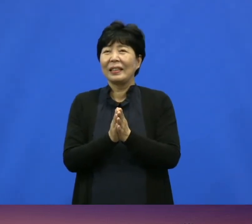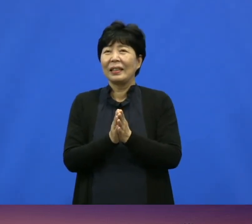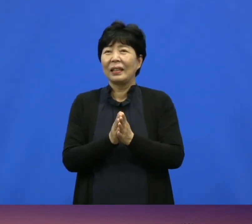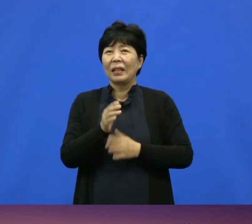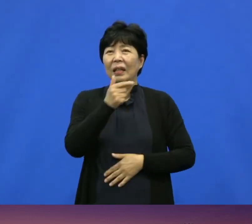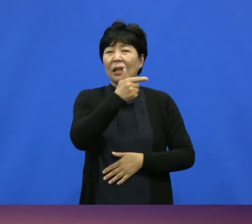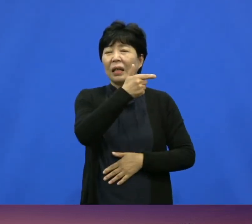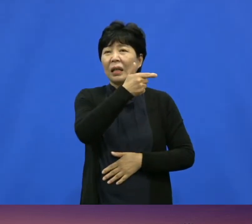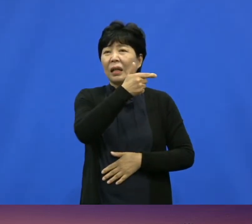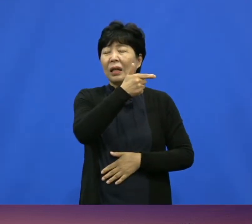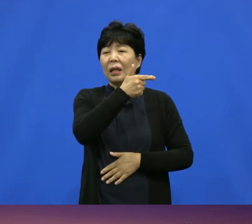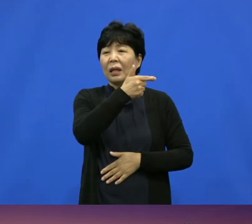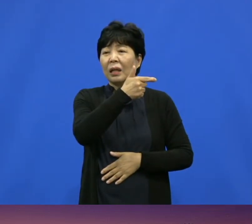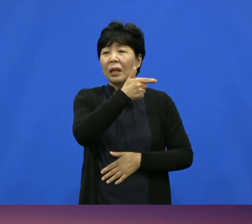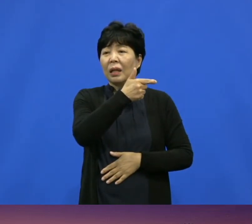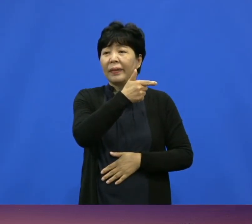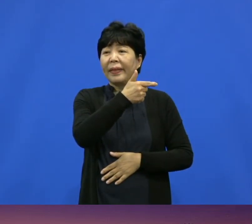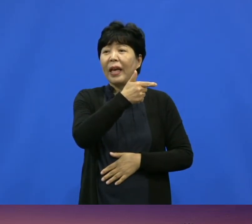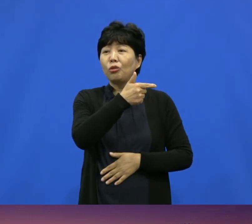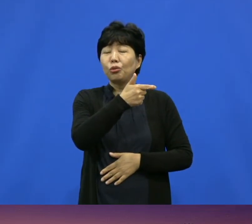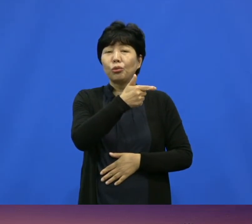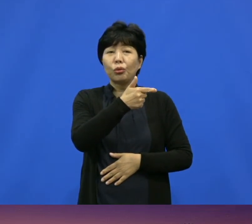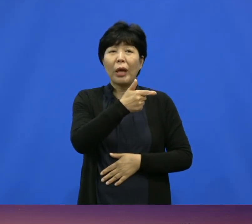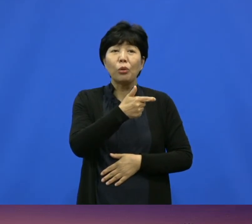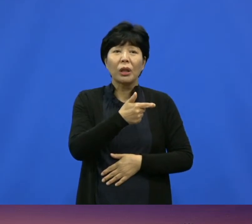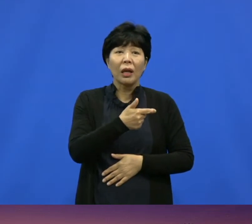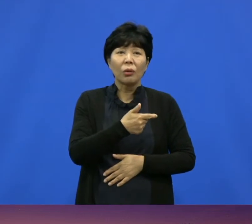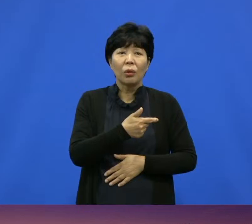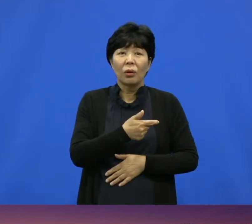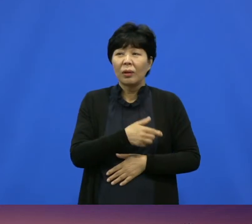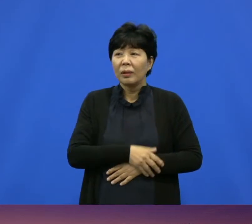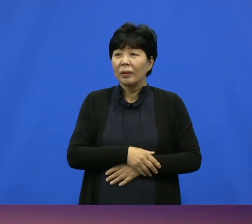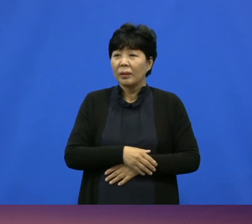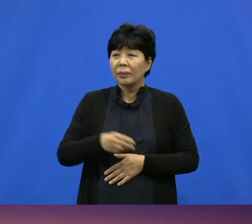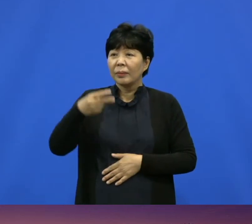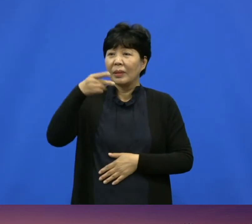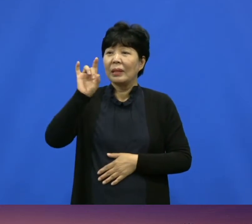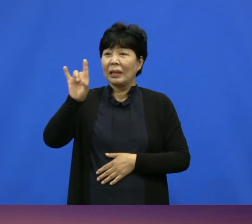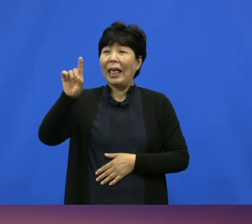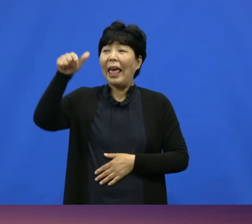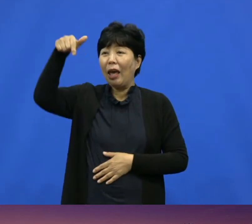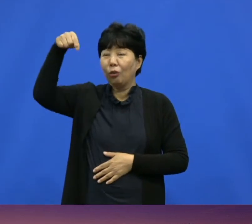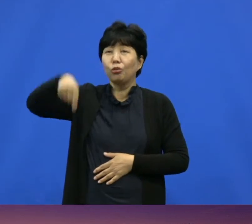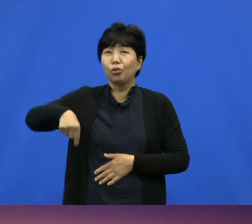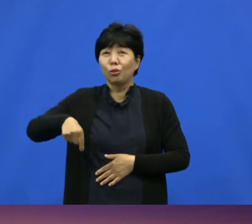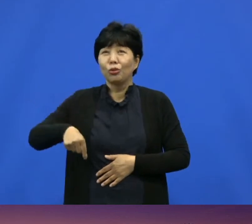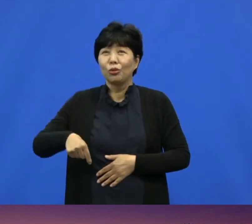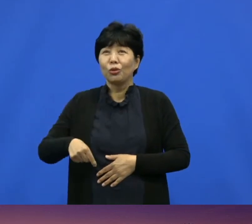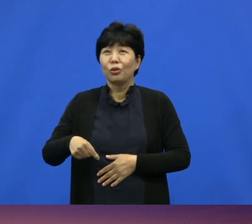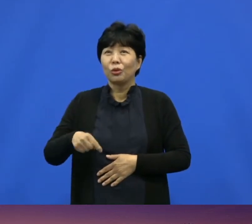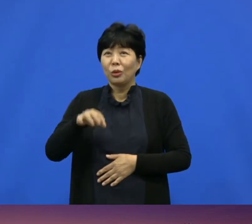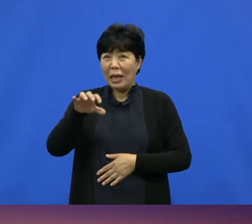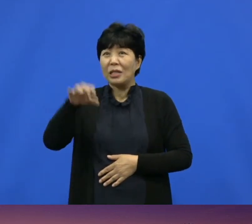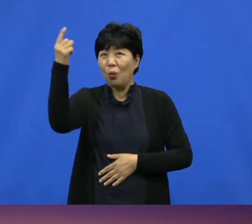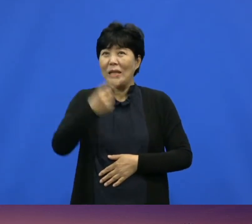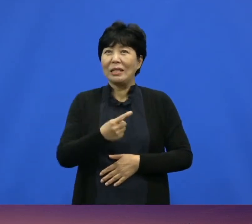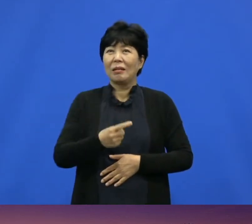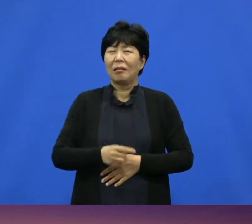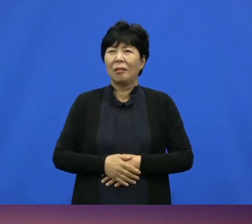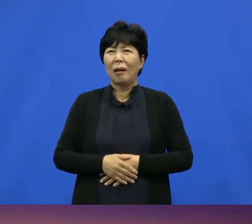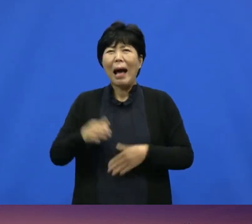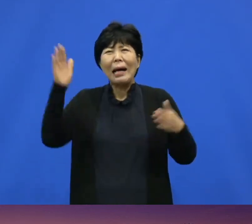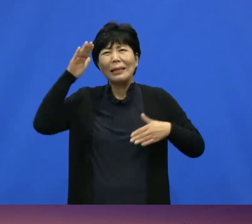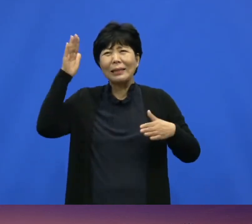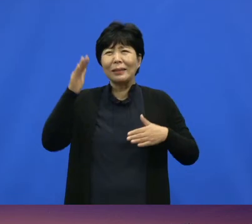대구 동부교회. 그다음 또 대구 동부교회 고동부 우리 교사 우리 이승규 교사님하고 15명 학생들이